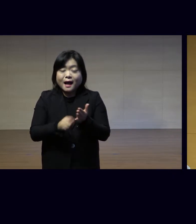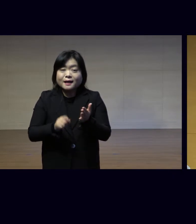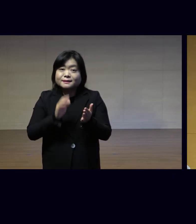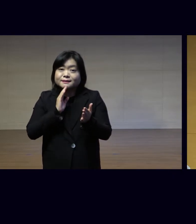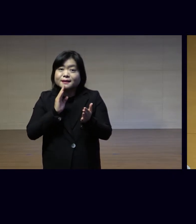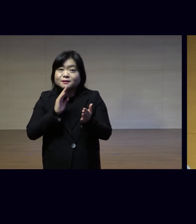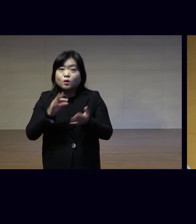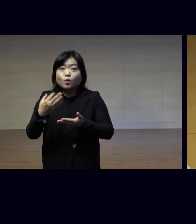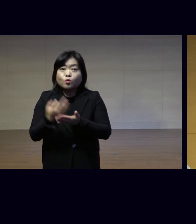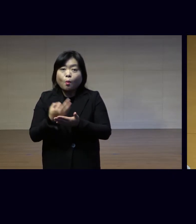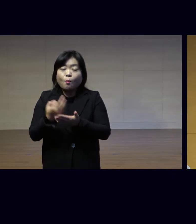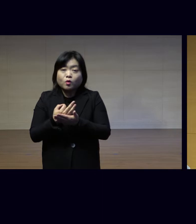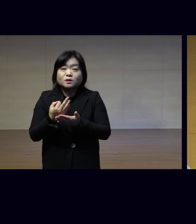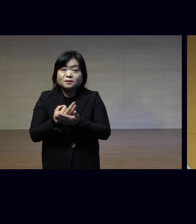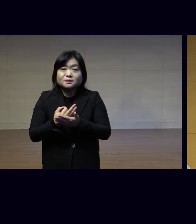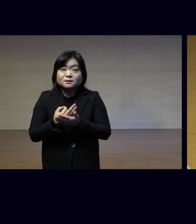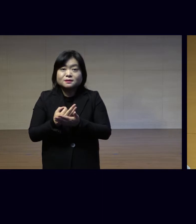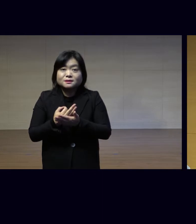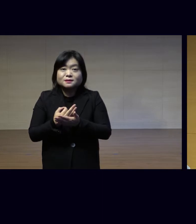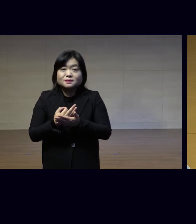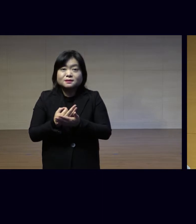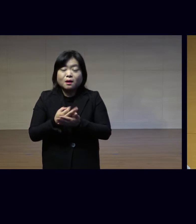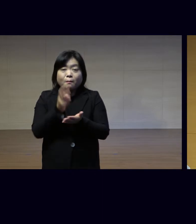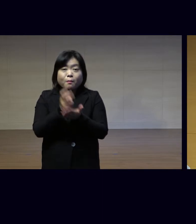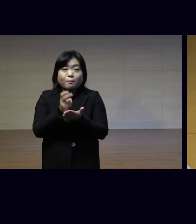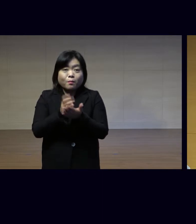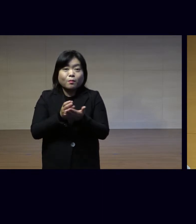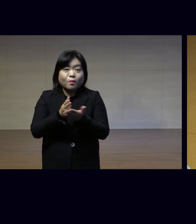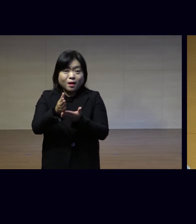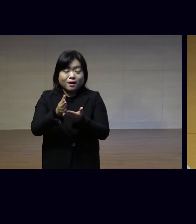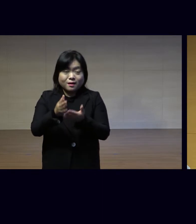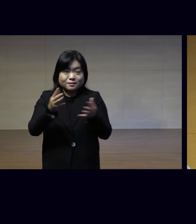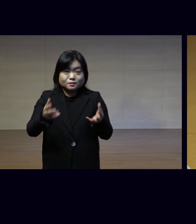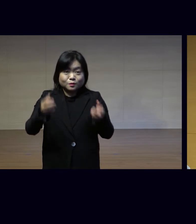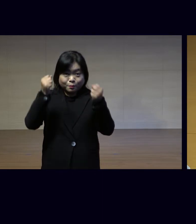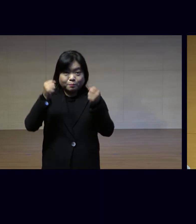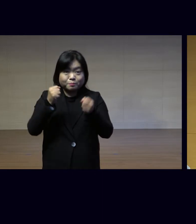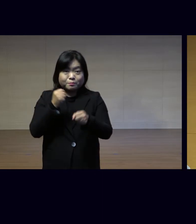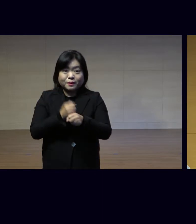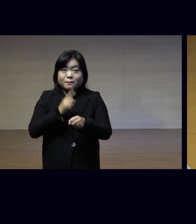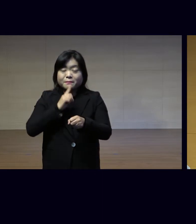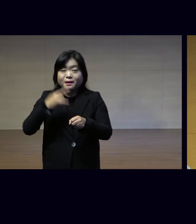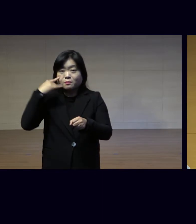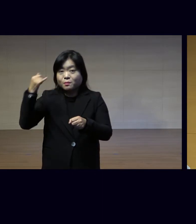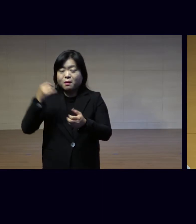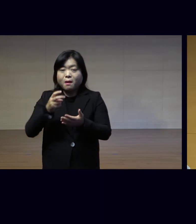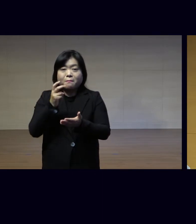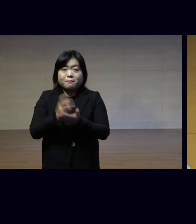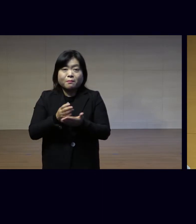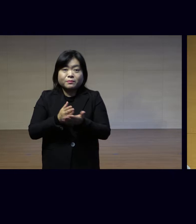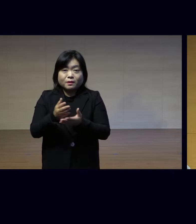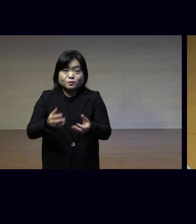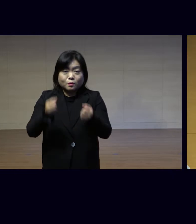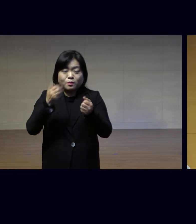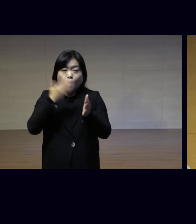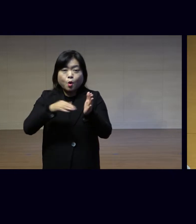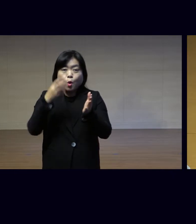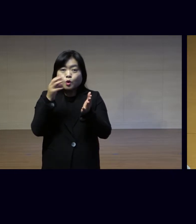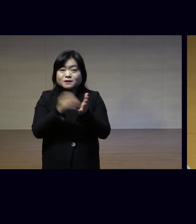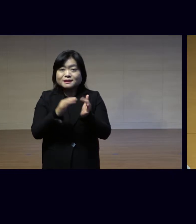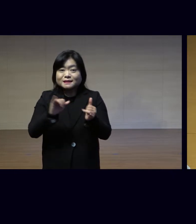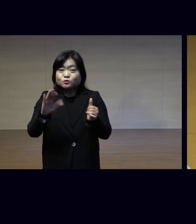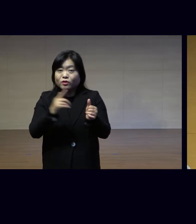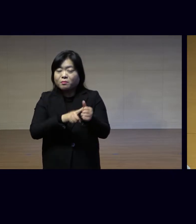사실은 돈 벌기 이제 법과대학을 제가 부모들이 보냈다 그랬잖아요. 부모들은 법과대학 가서 이제 공증이 내서 잘 먹고 잘